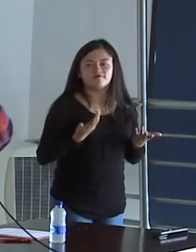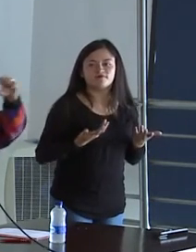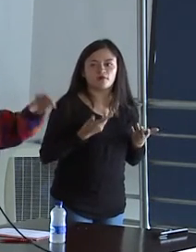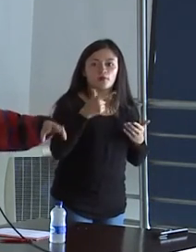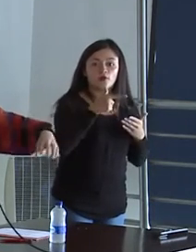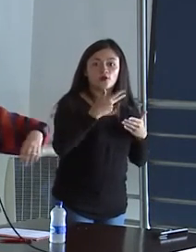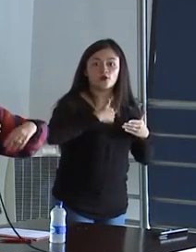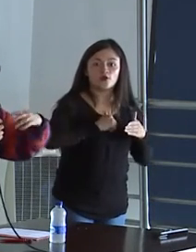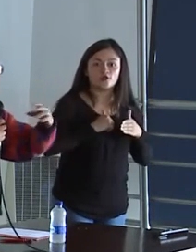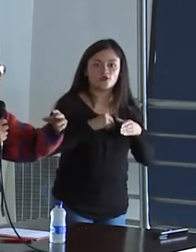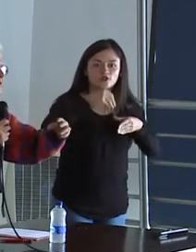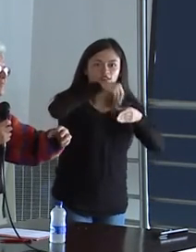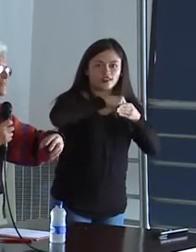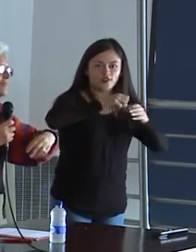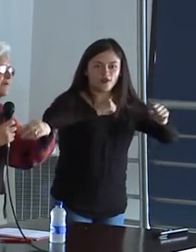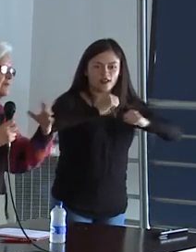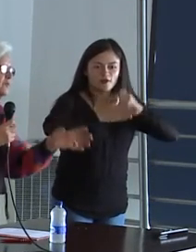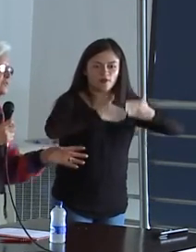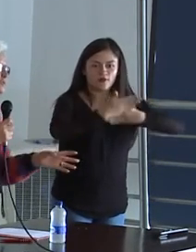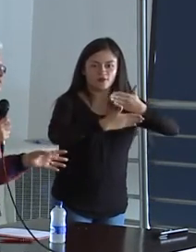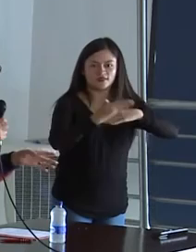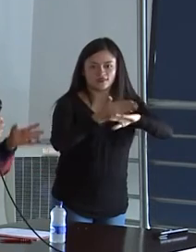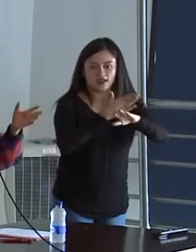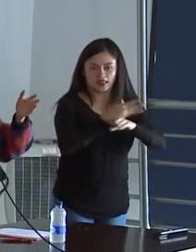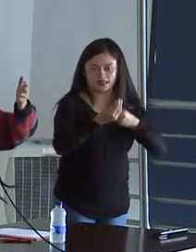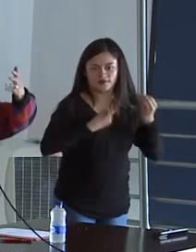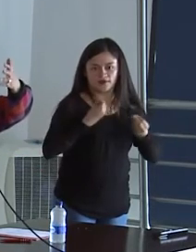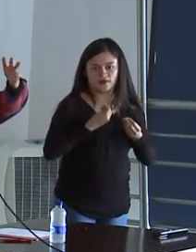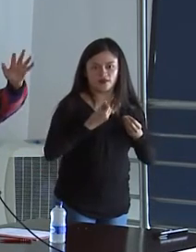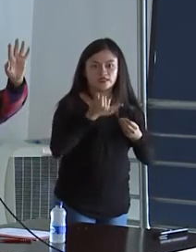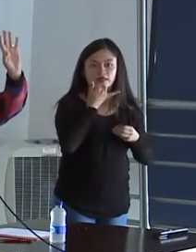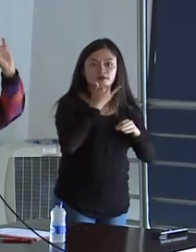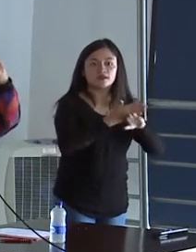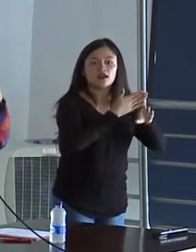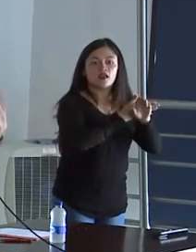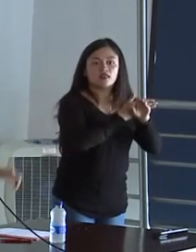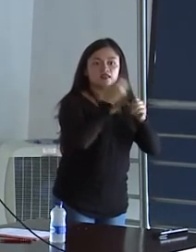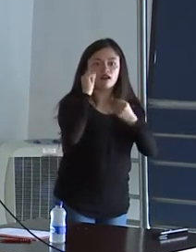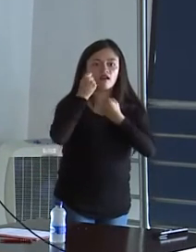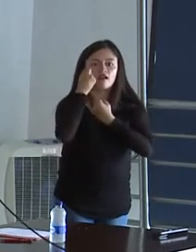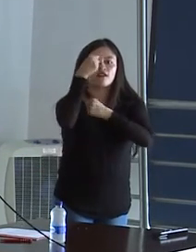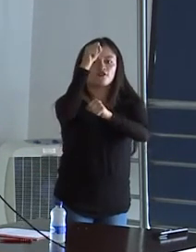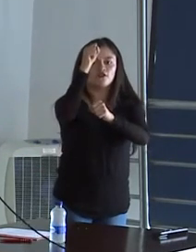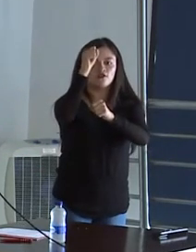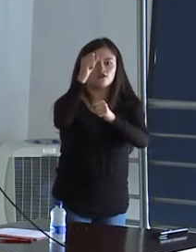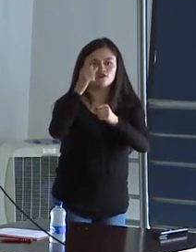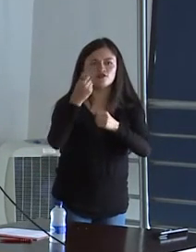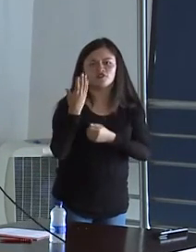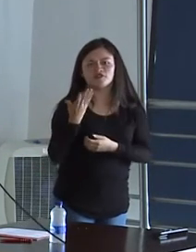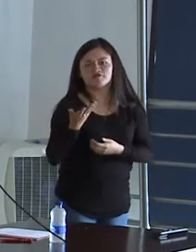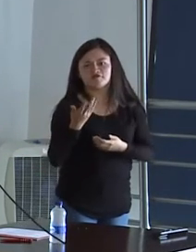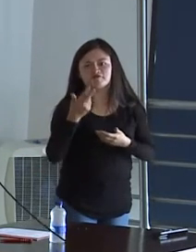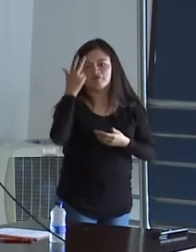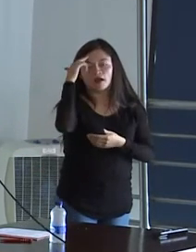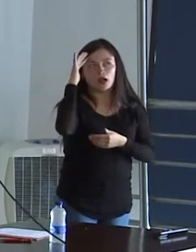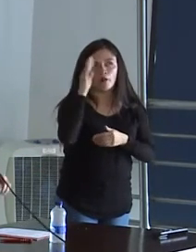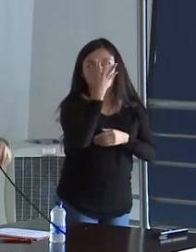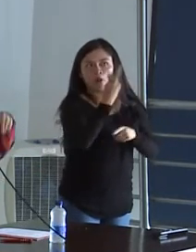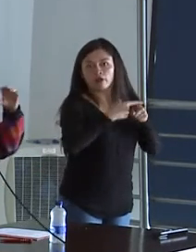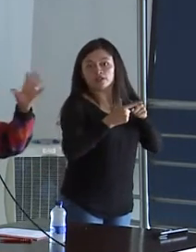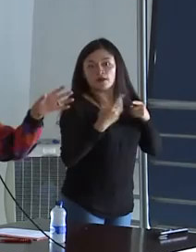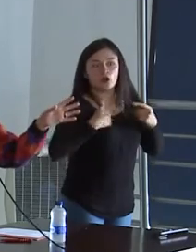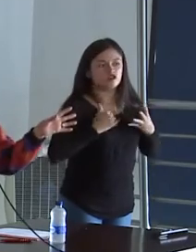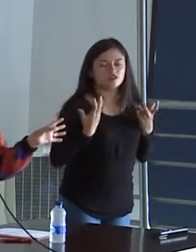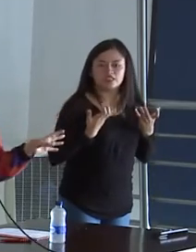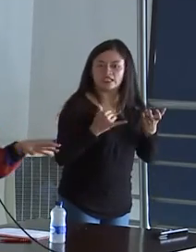el meternos en la dinámica que se estaba viviendo en ese momento. Es decir, la revolución parecía que era como a la hora, por ahí dentro de unas 4 semanas.